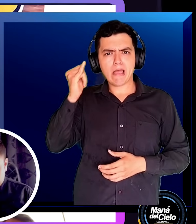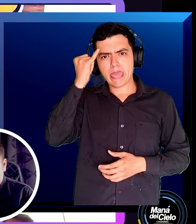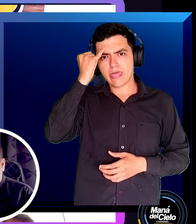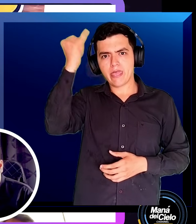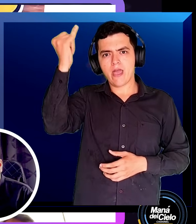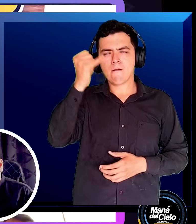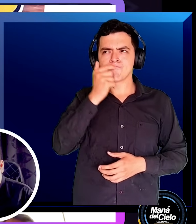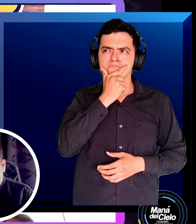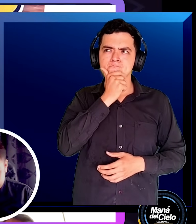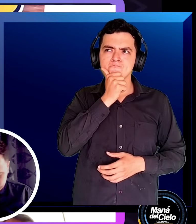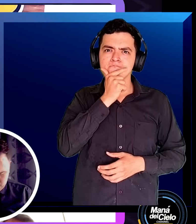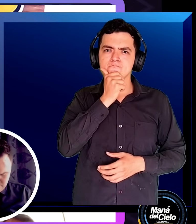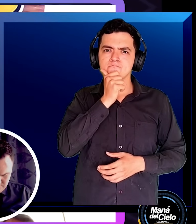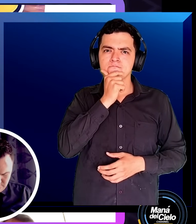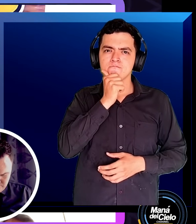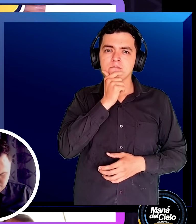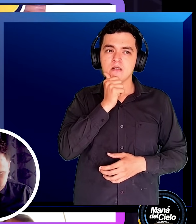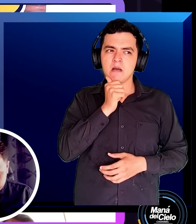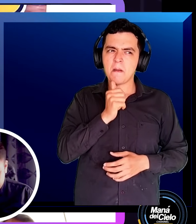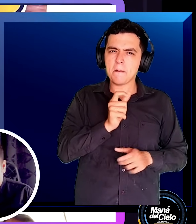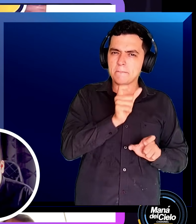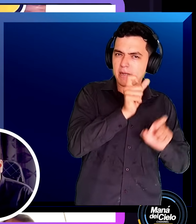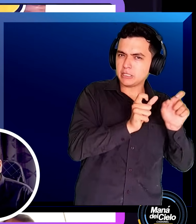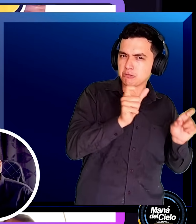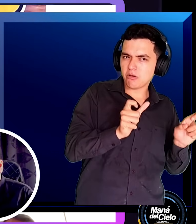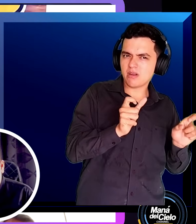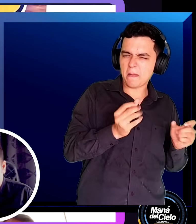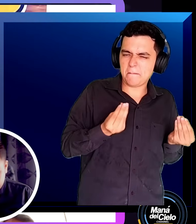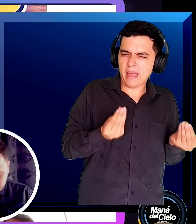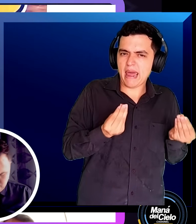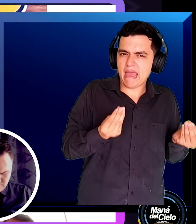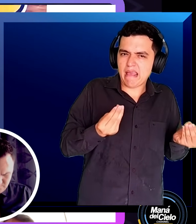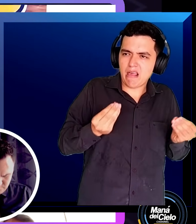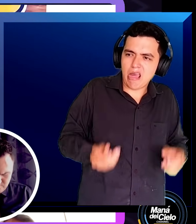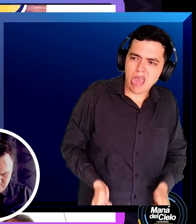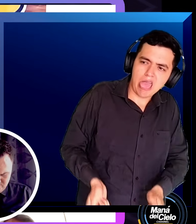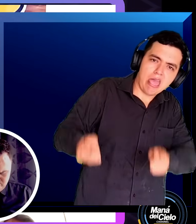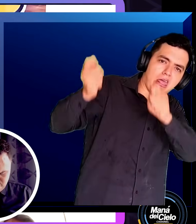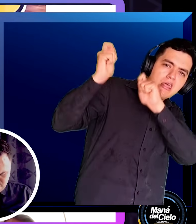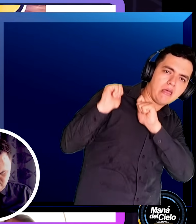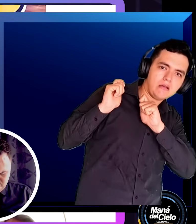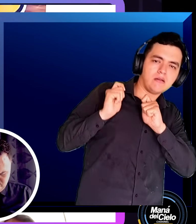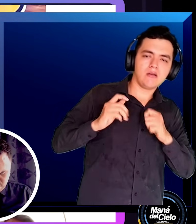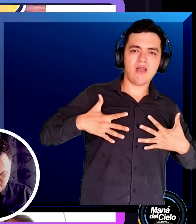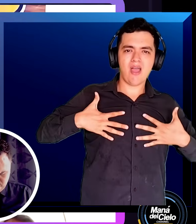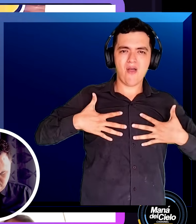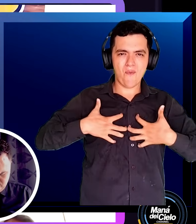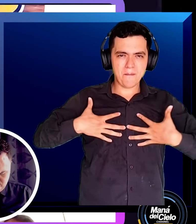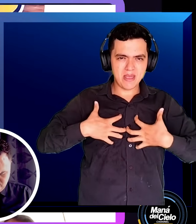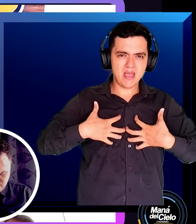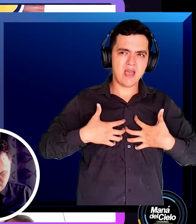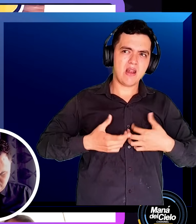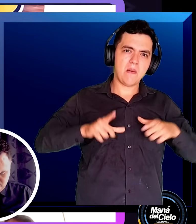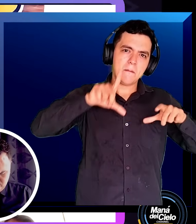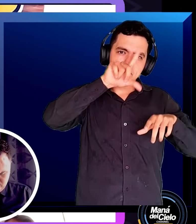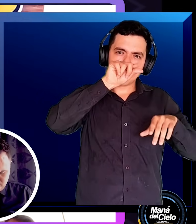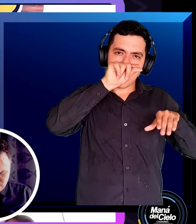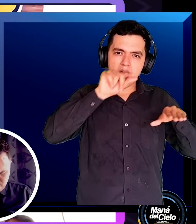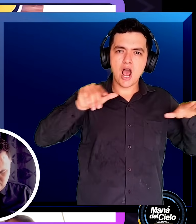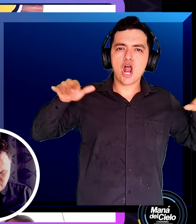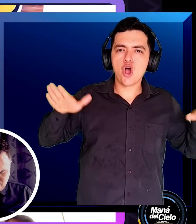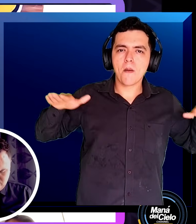templo en esa condición, dice: ¿qué es esto? Yo hacía días no pasaba por el templo. Y por